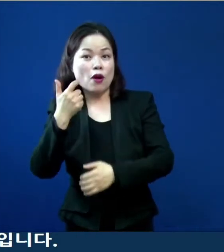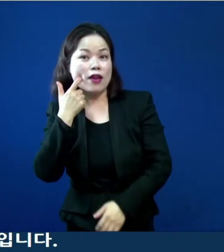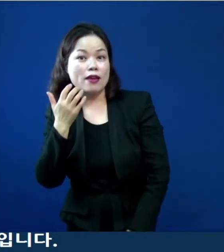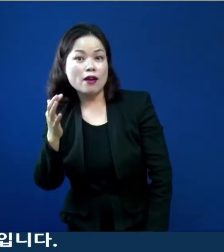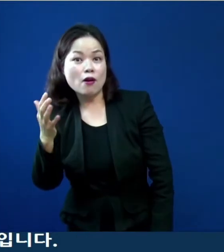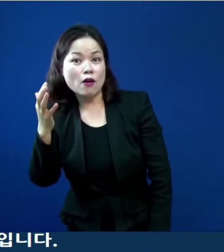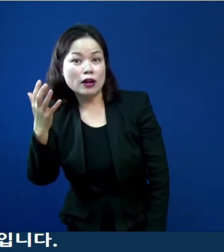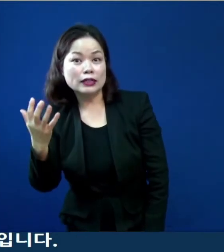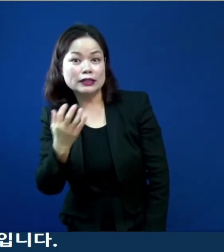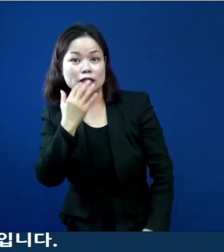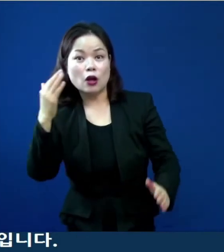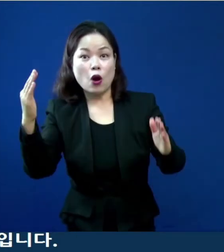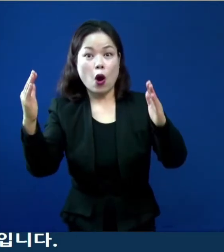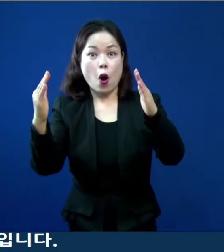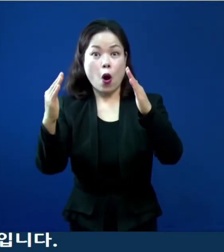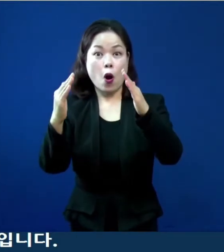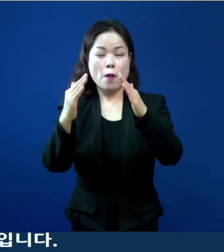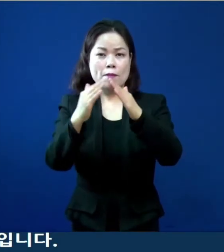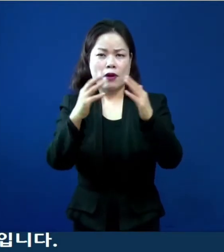영광이 성막에